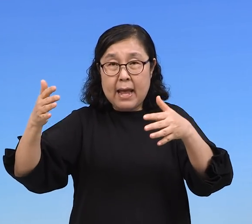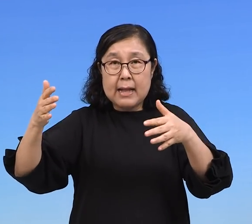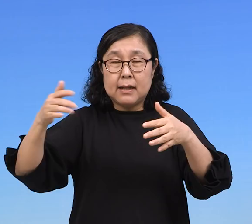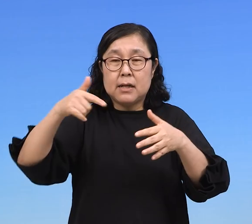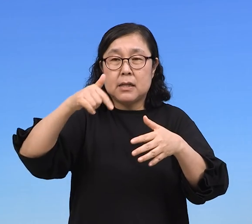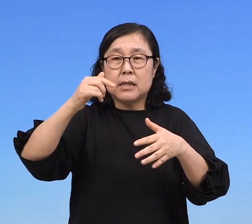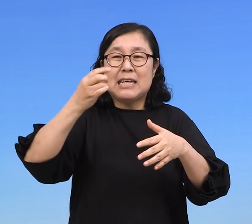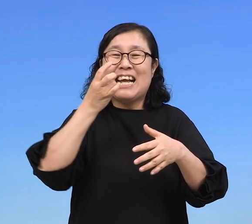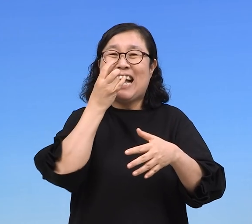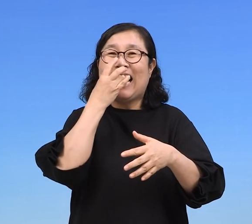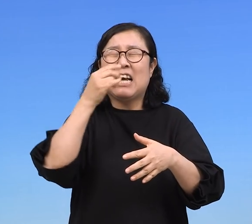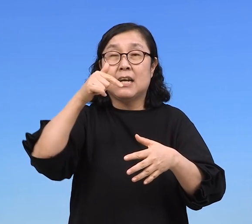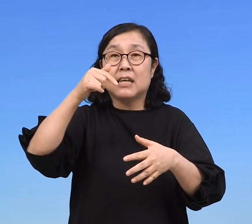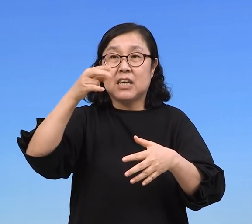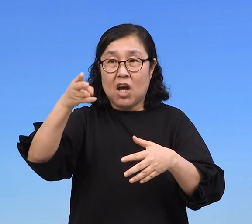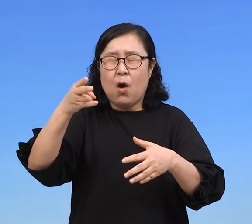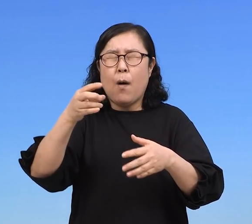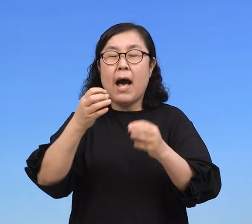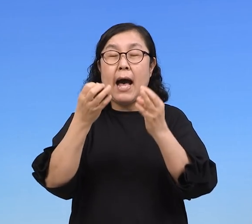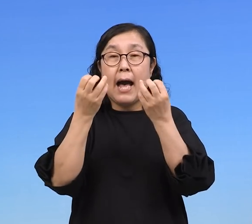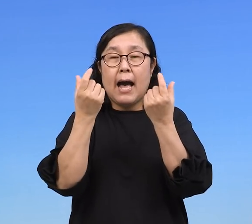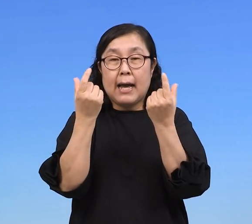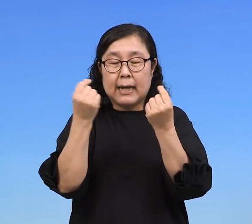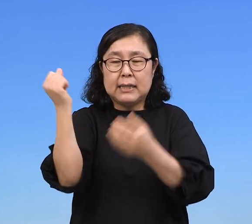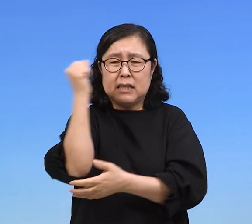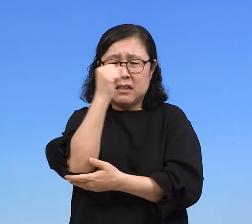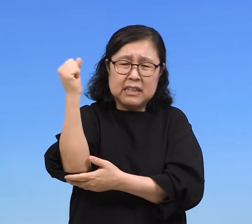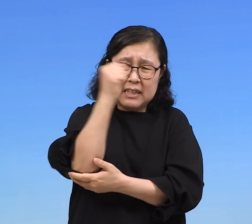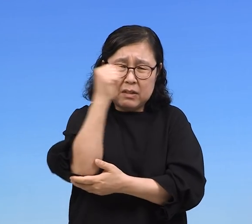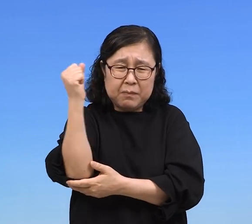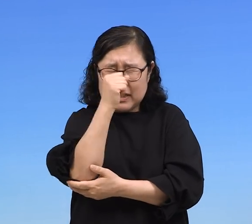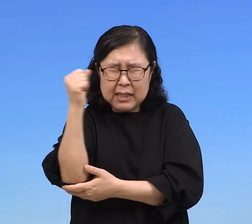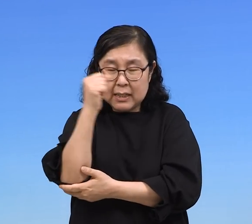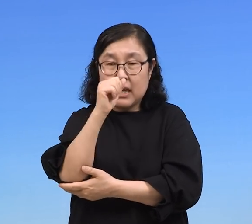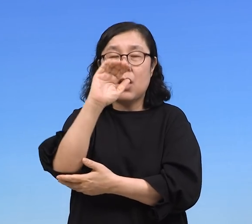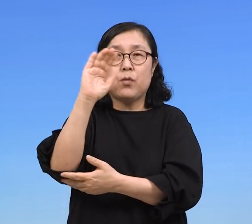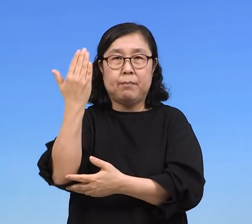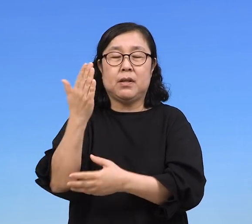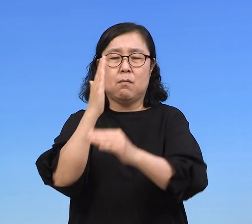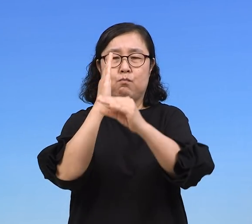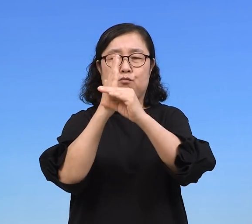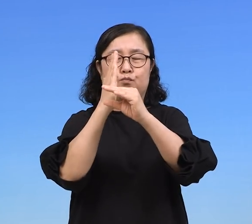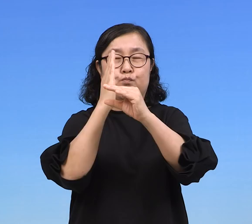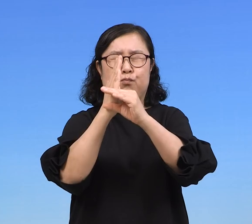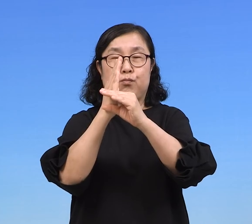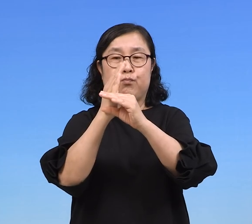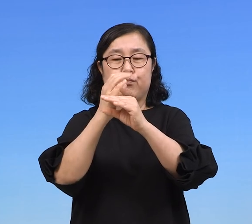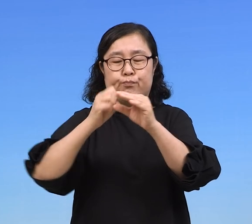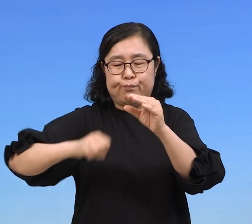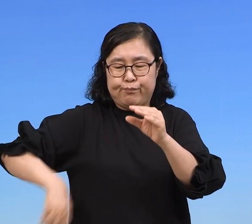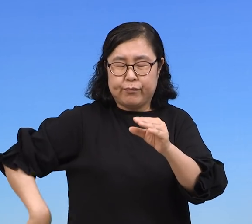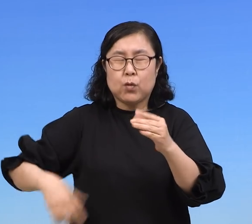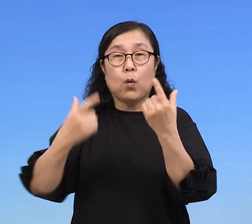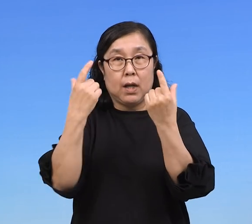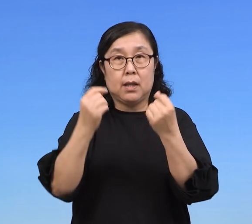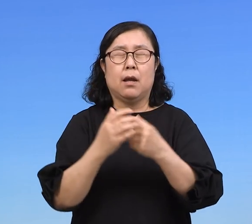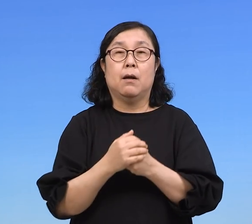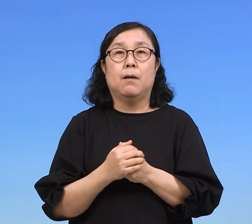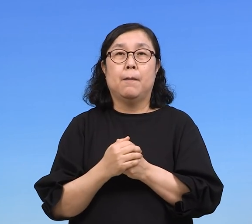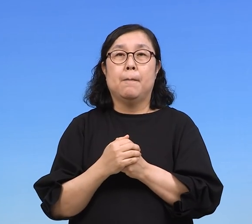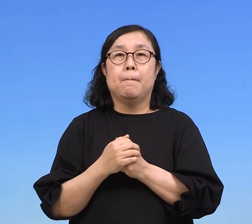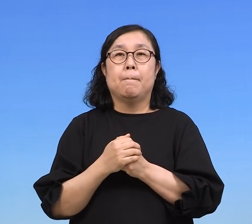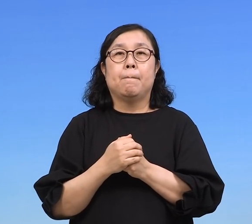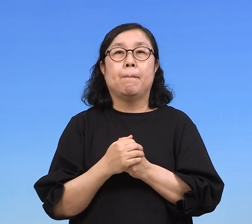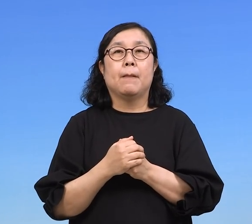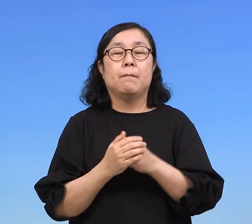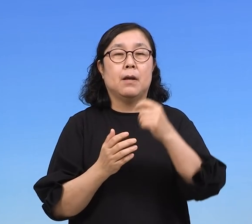인생, 그냥 시류에 흔들리는데 이 중심을 잃어버린 것 같은 거 아닙니까? 그렇기 때문에 저는 이런